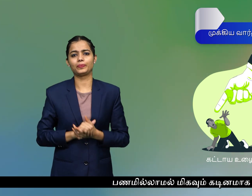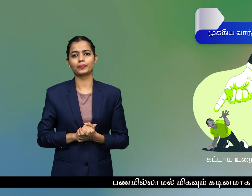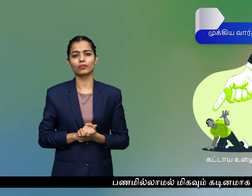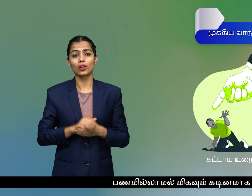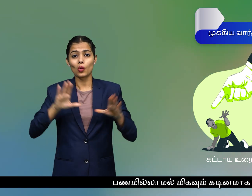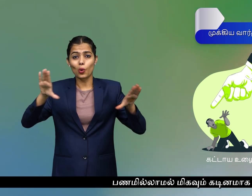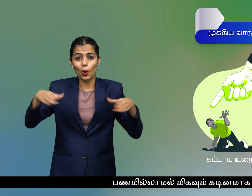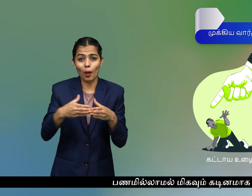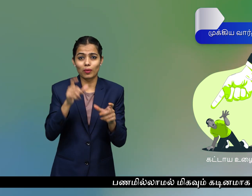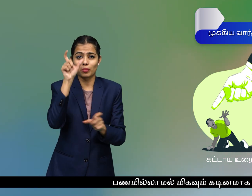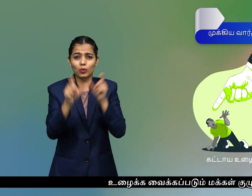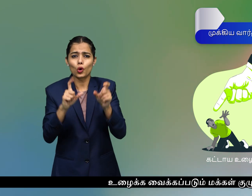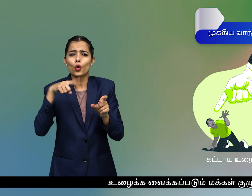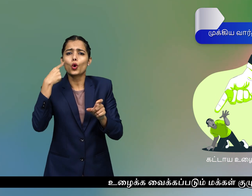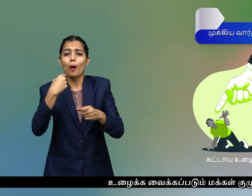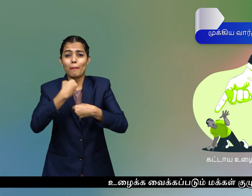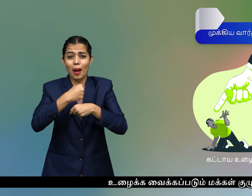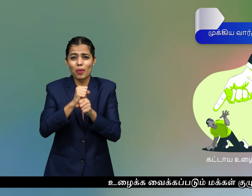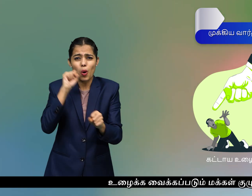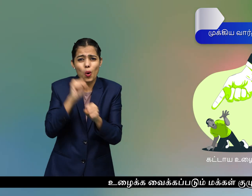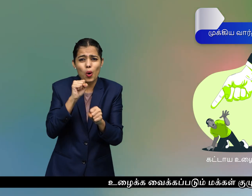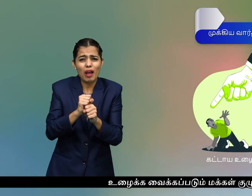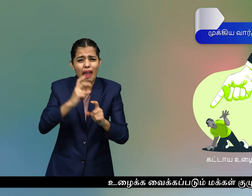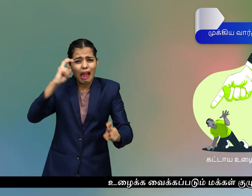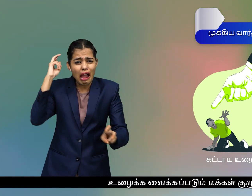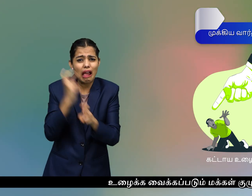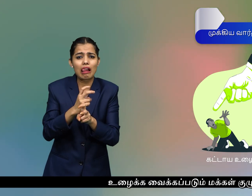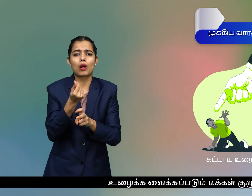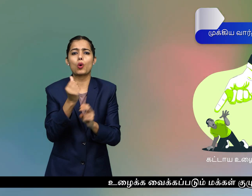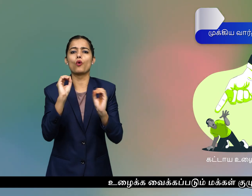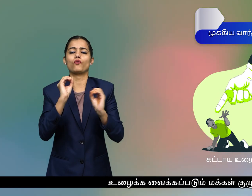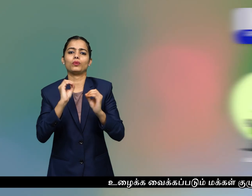பணமில்லாமல் மிகவும் கடினமாக உழைக்க வைக்கப்படும் மக்கள் குழு.